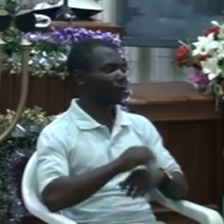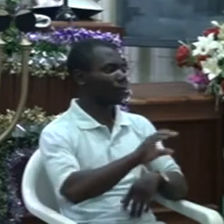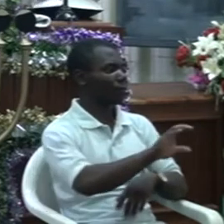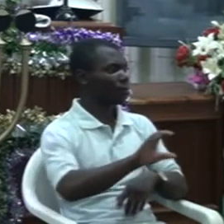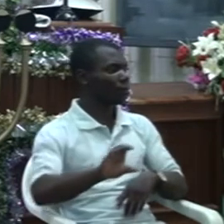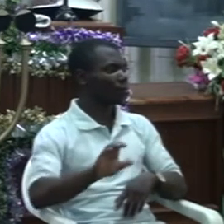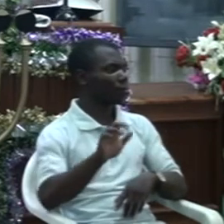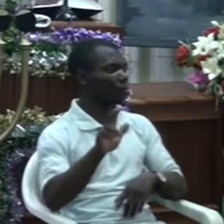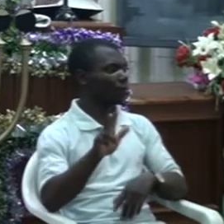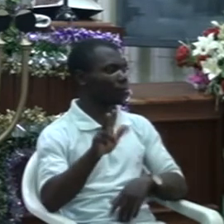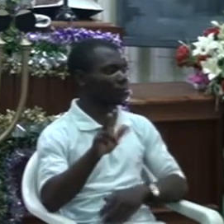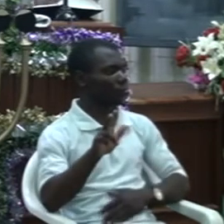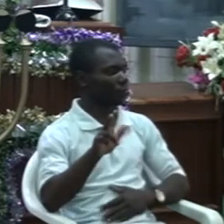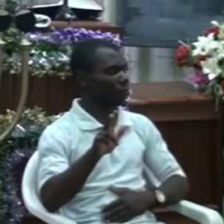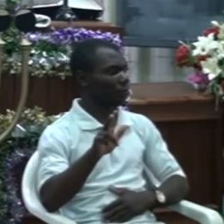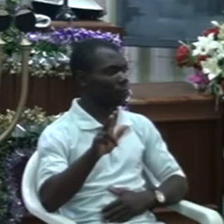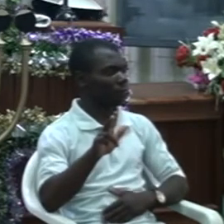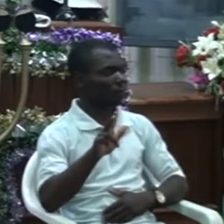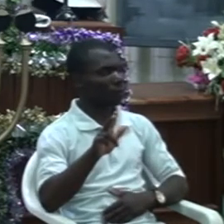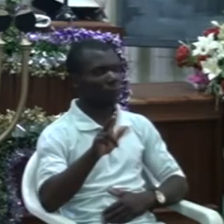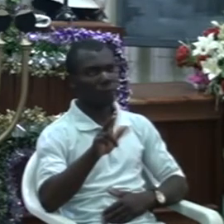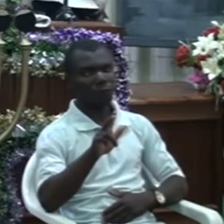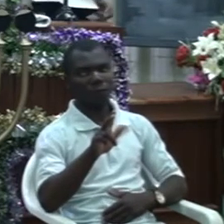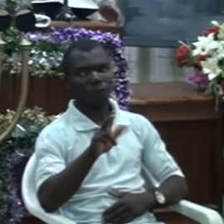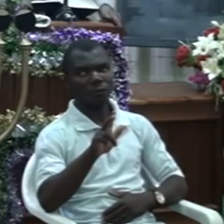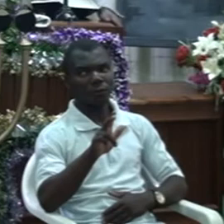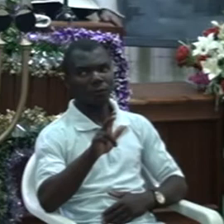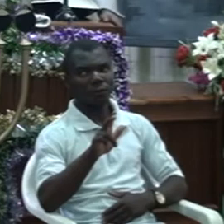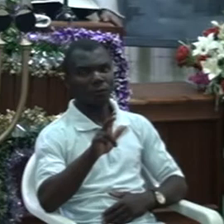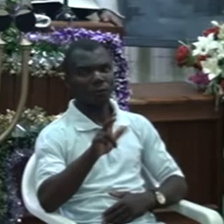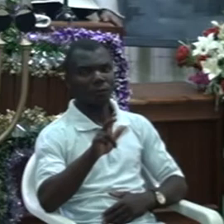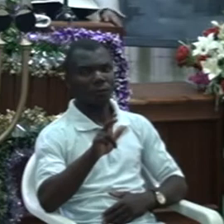Chapitre 3. Ophonou sur Atatou. À partir du verset.